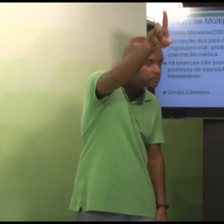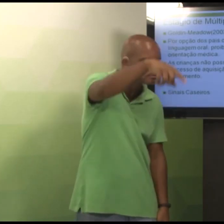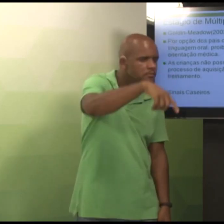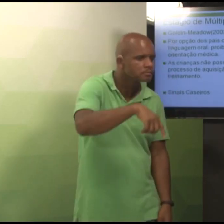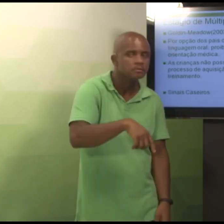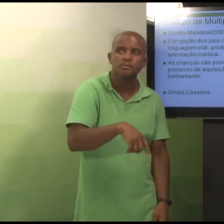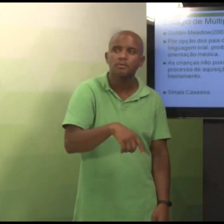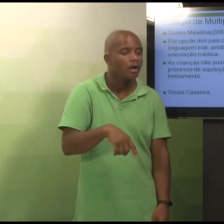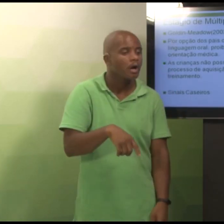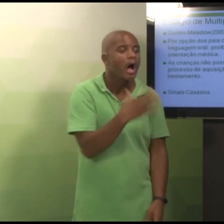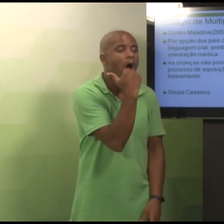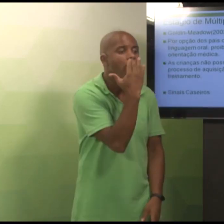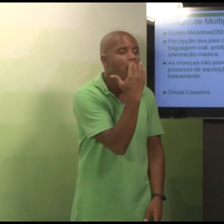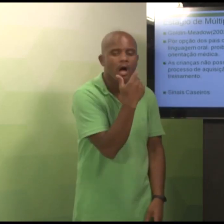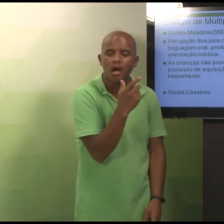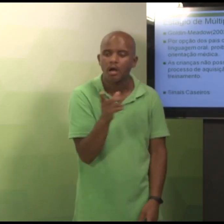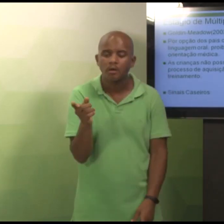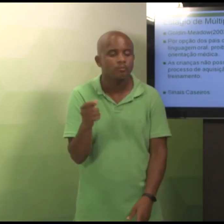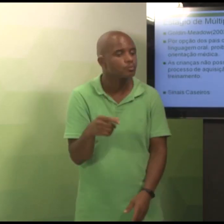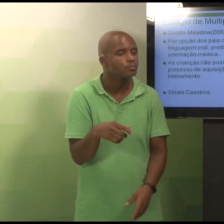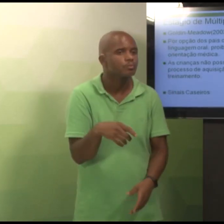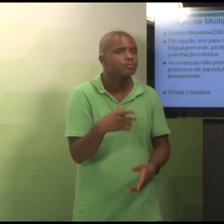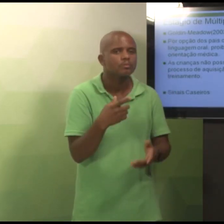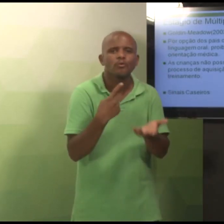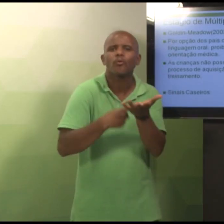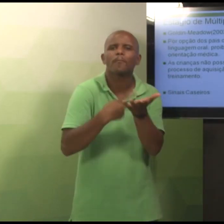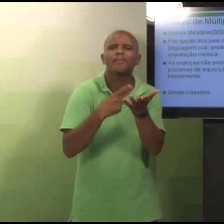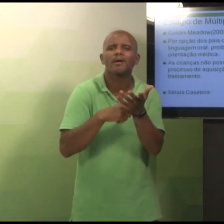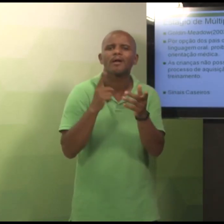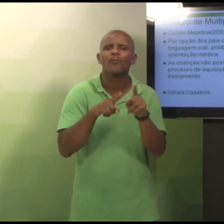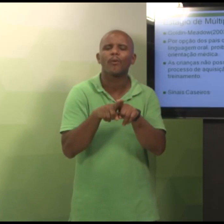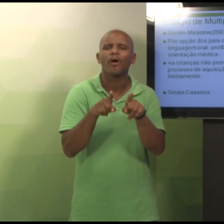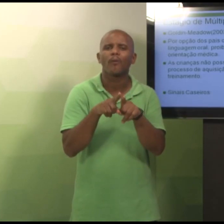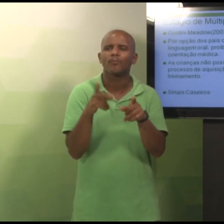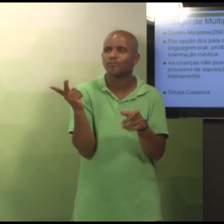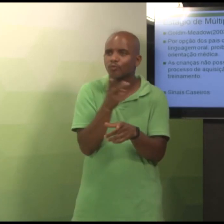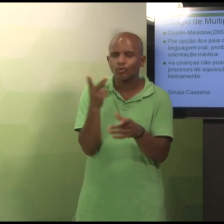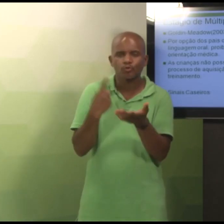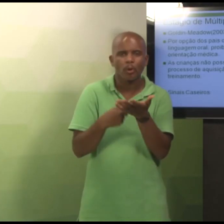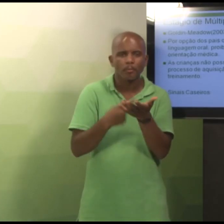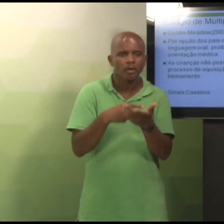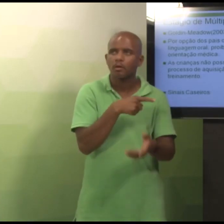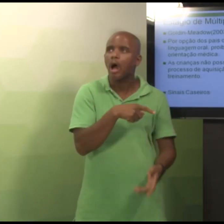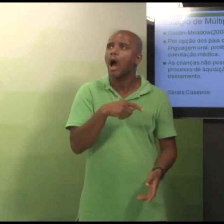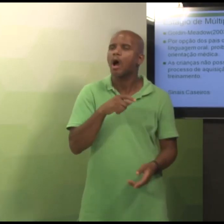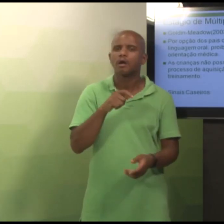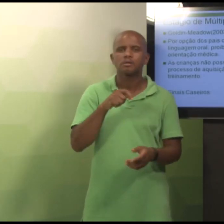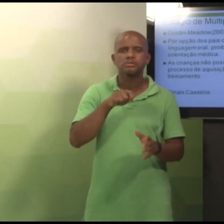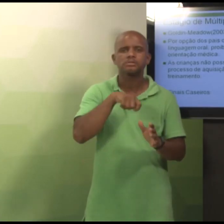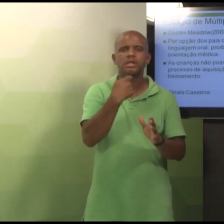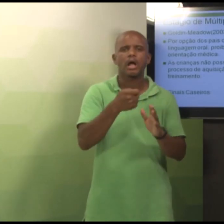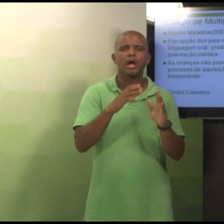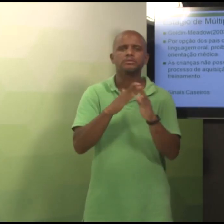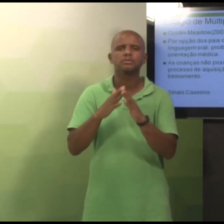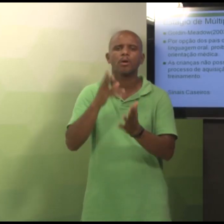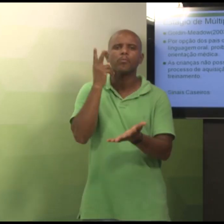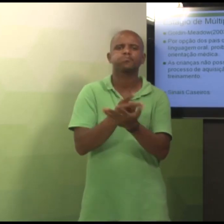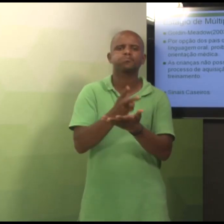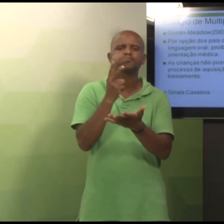com apontações, sinal para comer, ou seja, são sinais combinados ali naquele contexto familiar, que